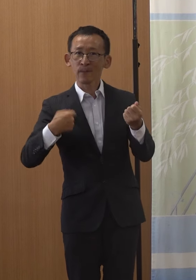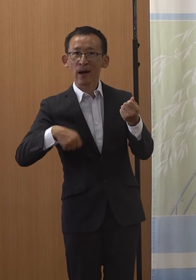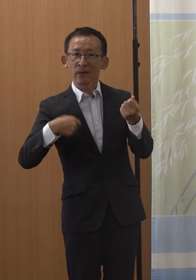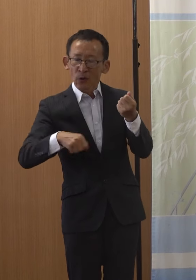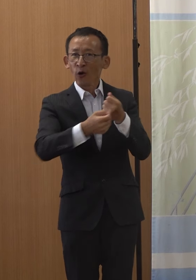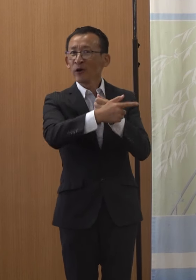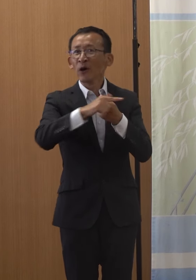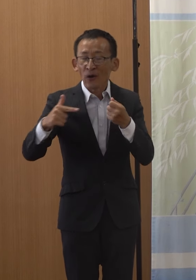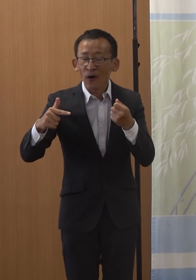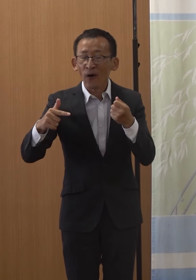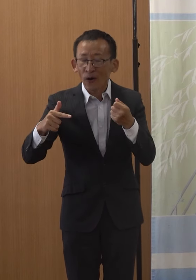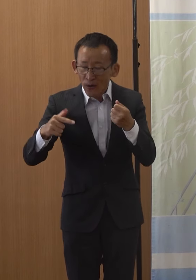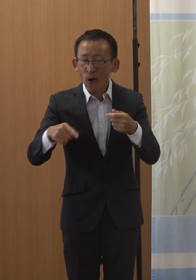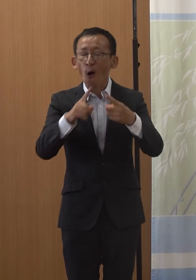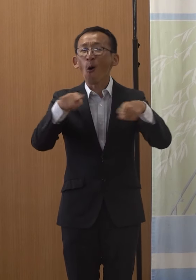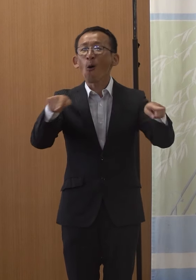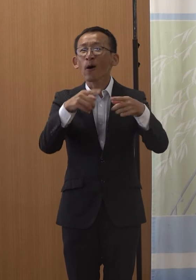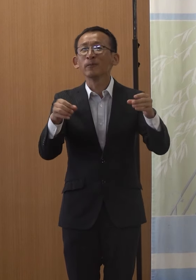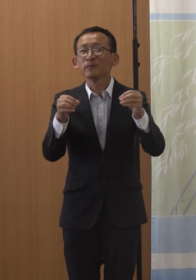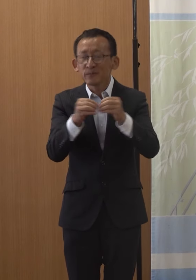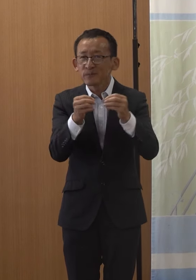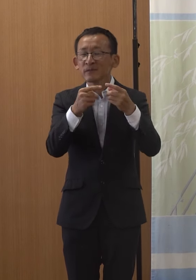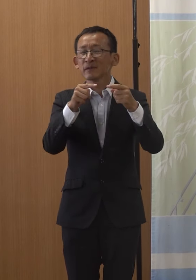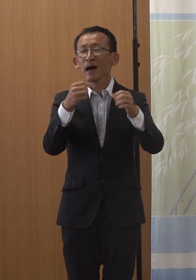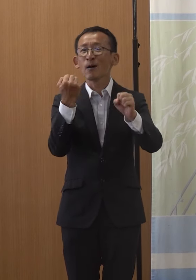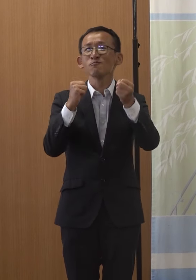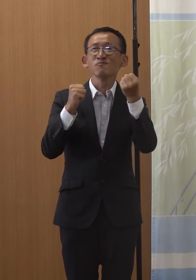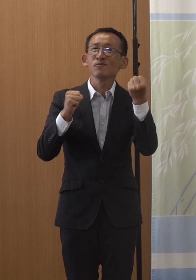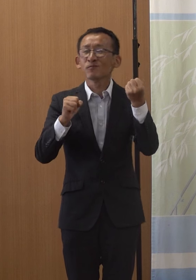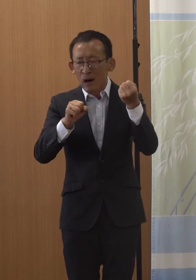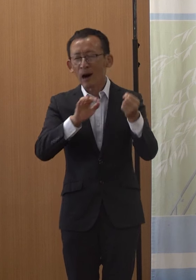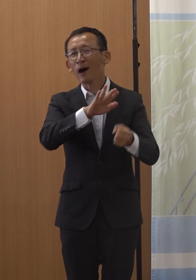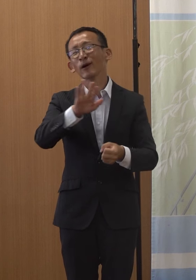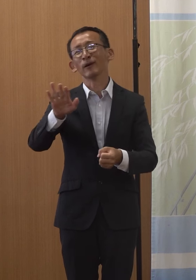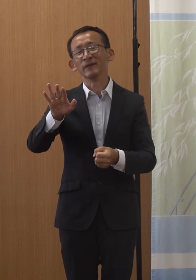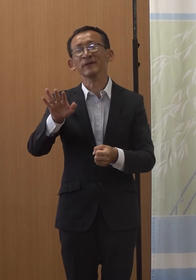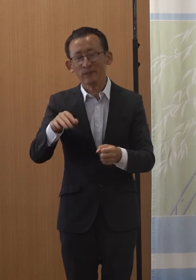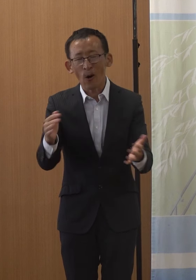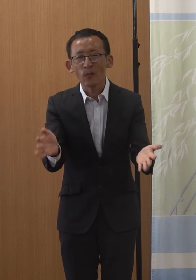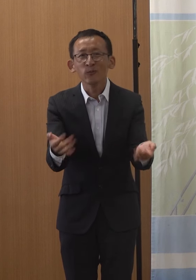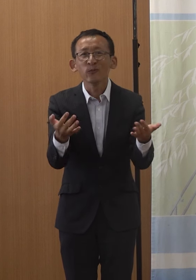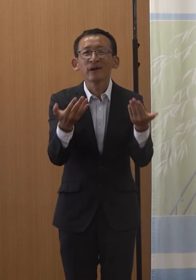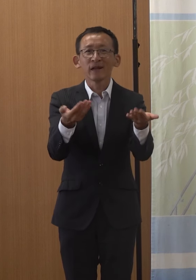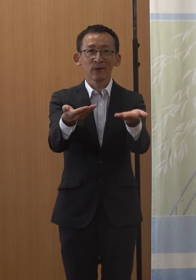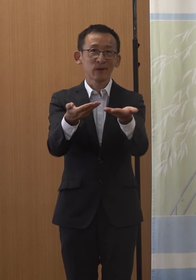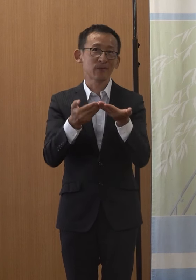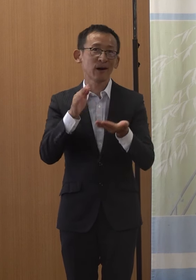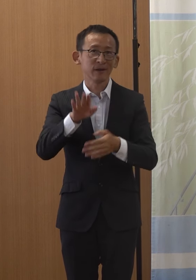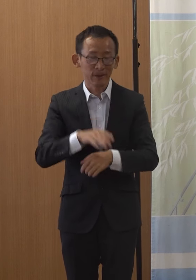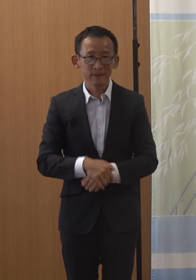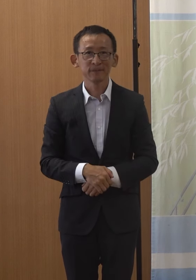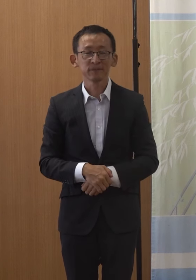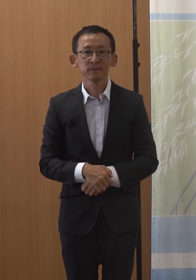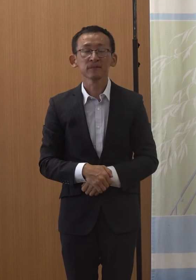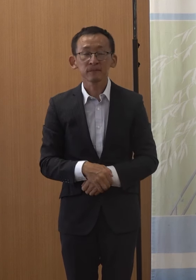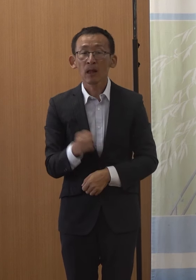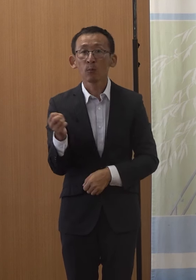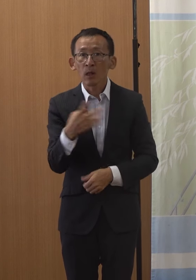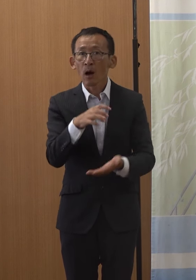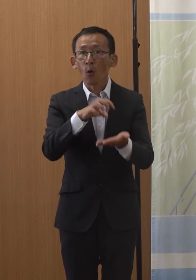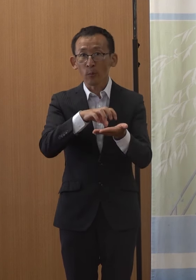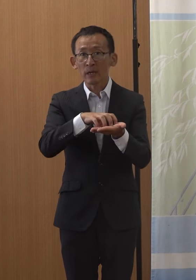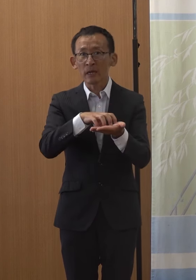なライブパフォーマンスが披露され、会場を大いに盛り上げてくれます。また、祭りで生じるゴミを極力減